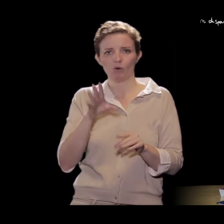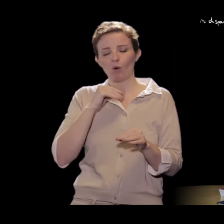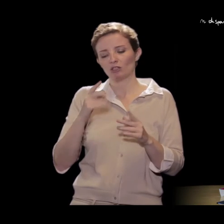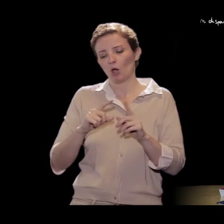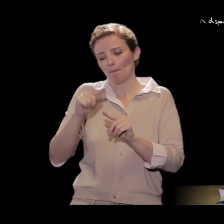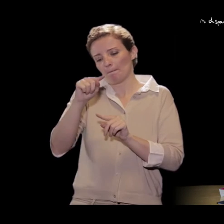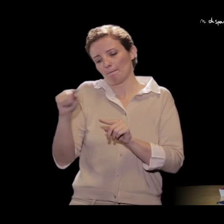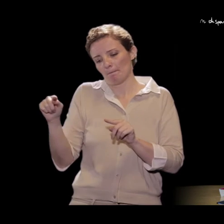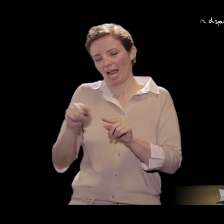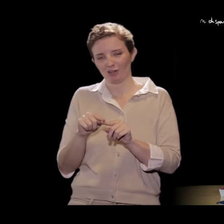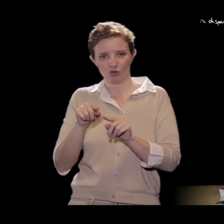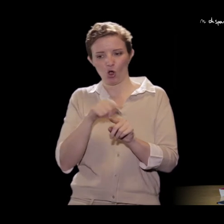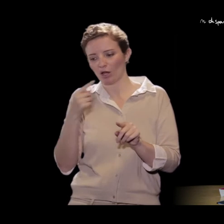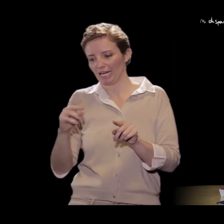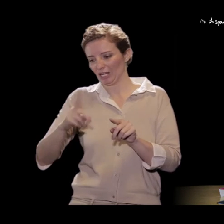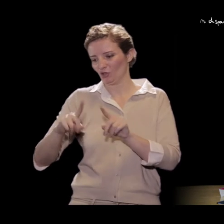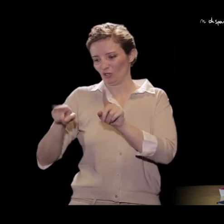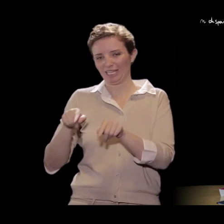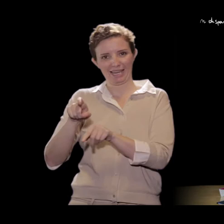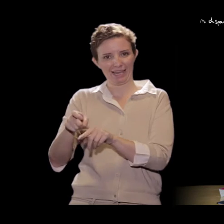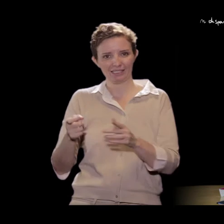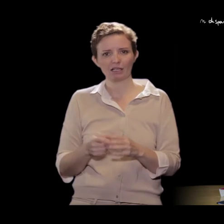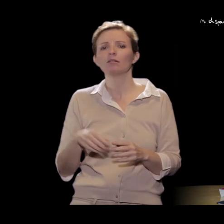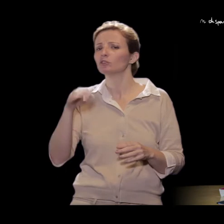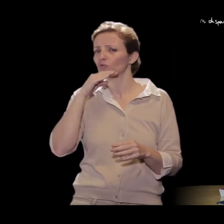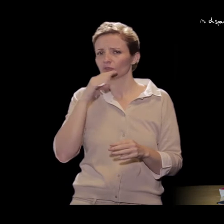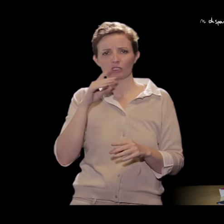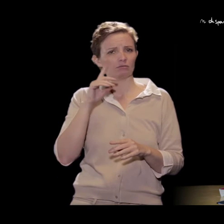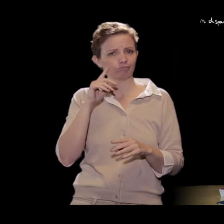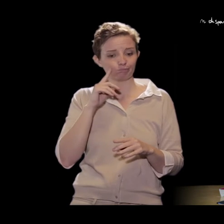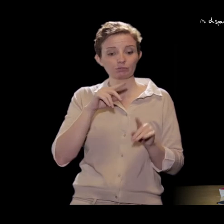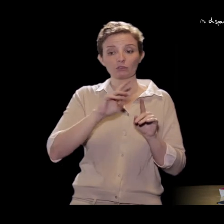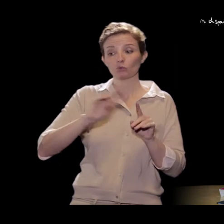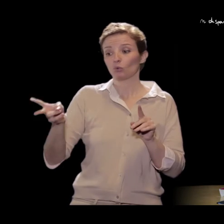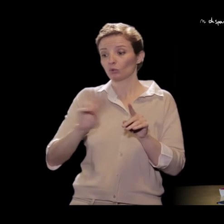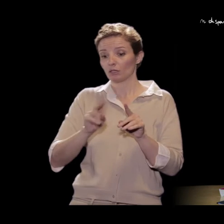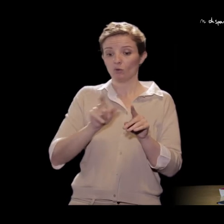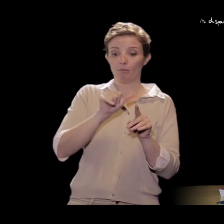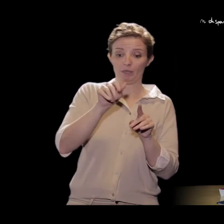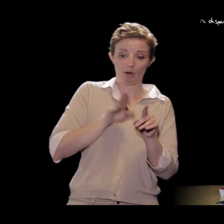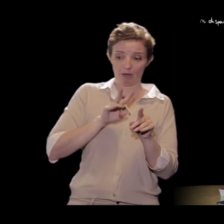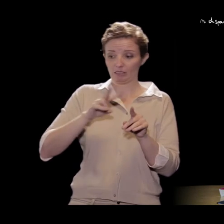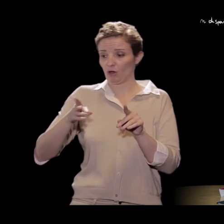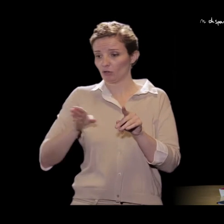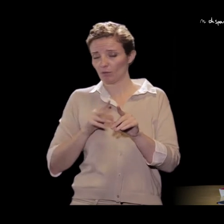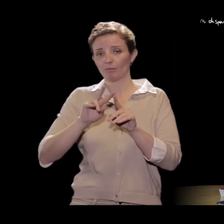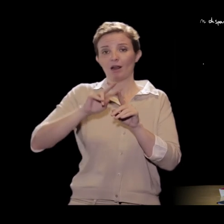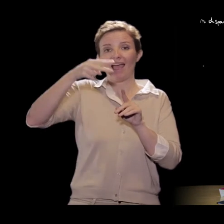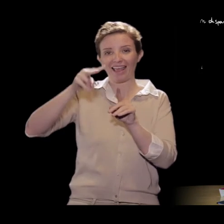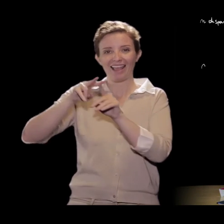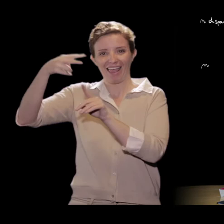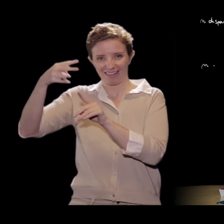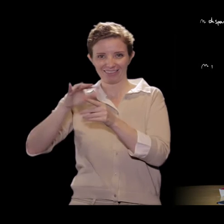diciamo il il nostro radicale rispetto a GX basta elevare alla n primo e secondo membro